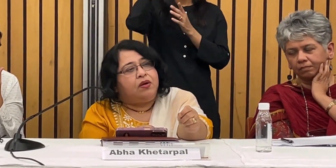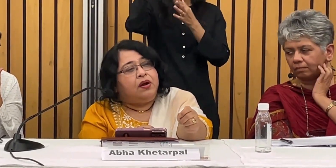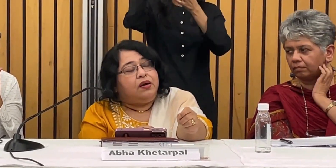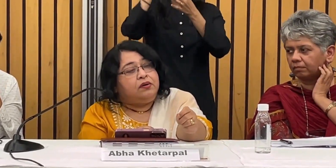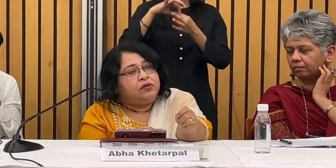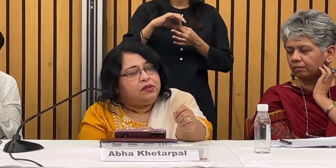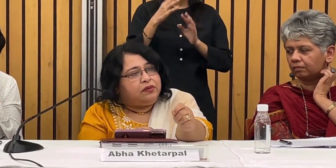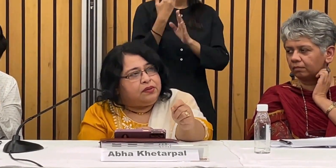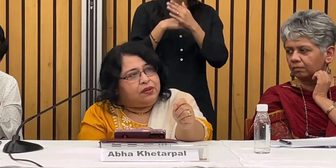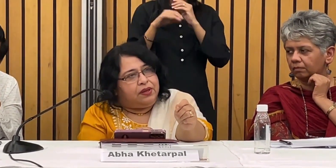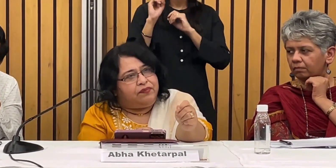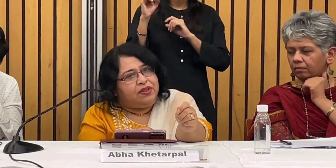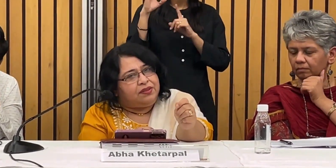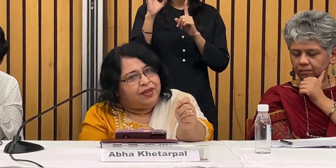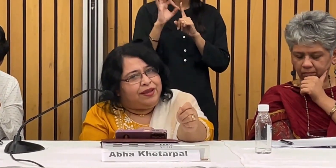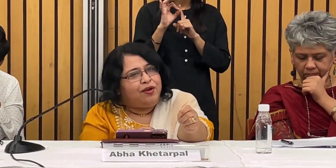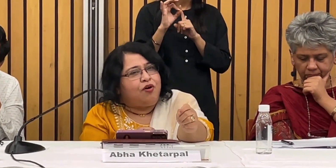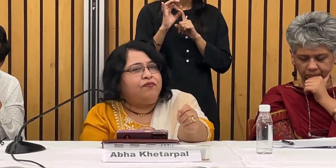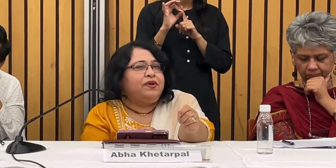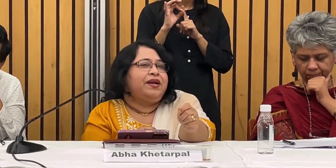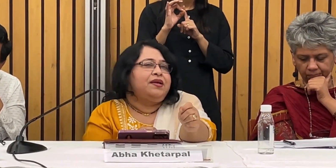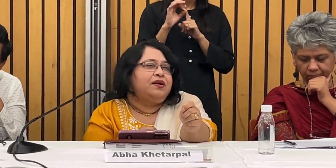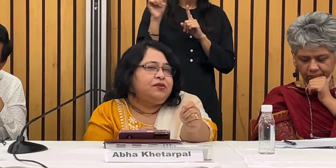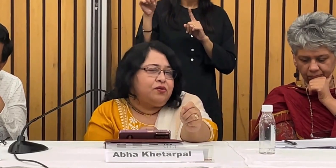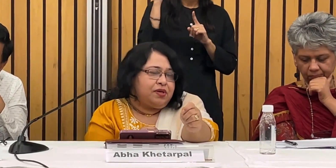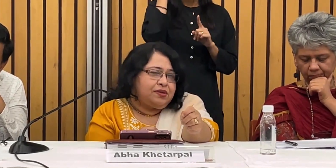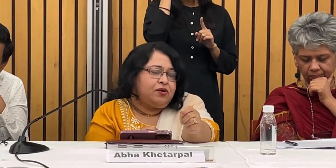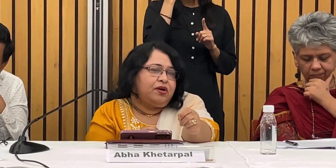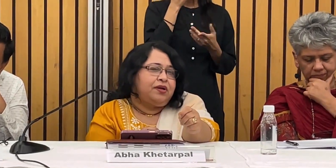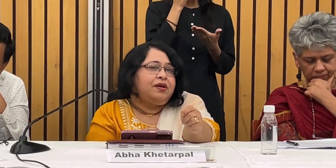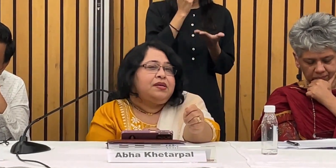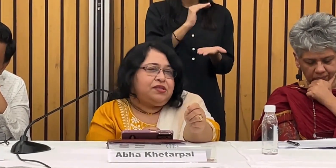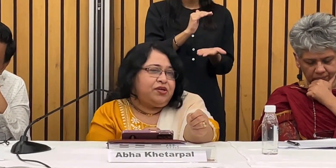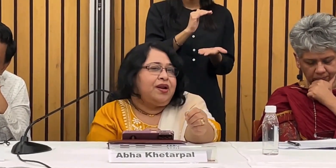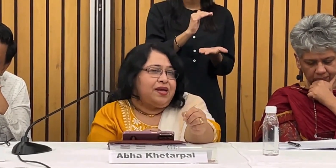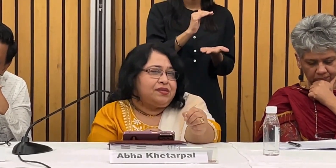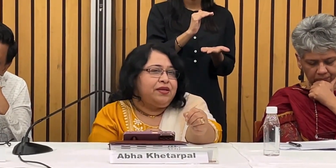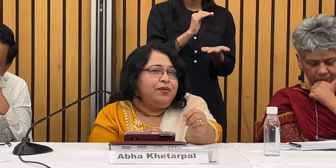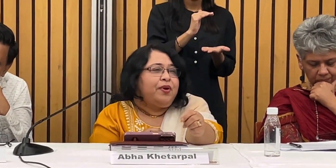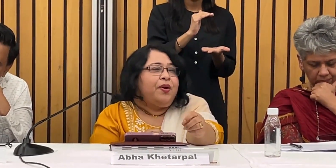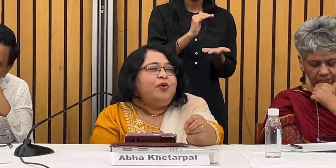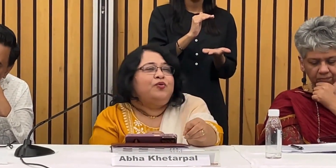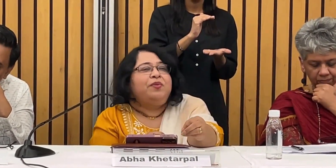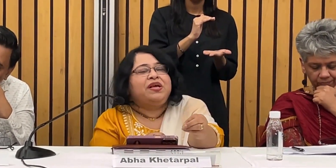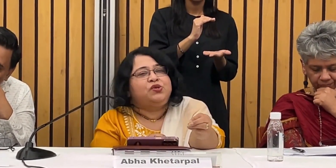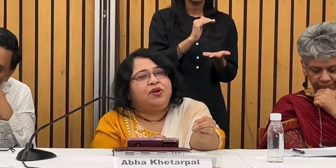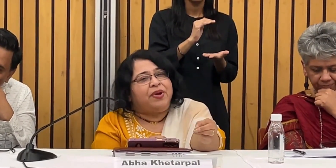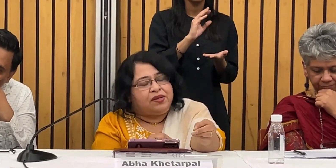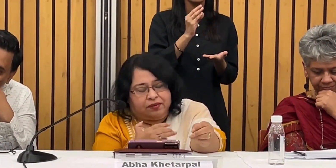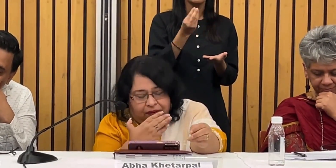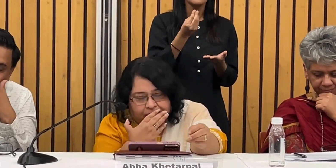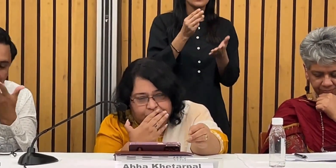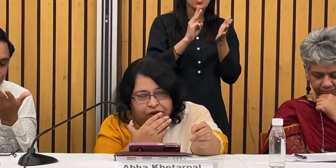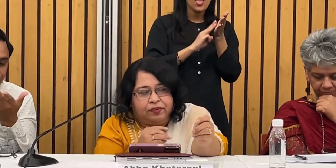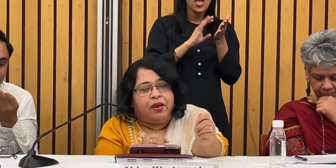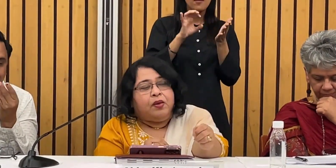like even thinking of getting her daughter sterilized कि उनकी menstrual